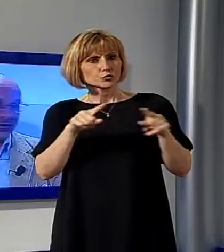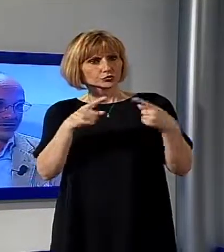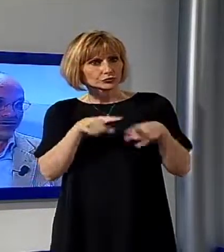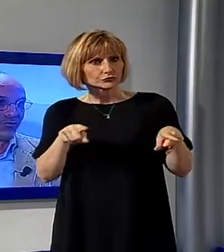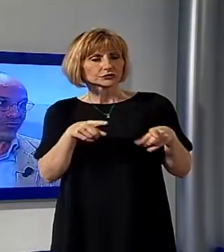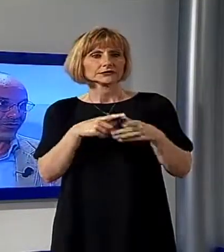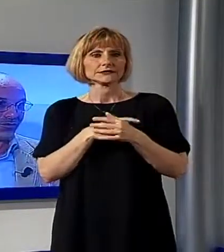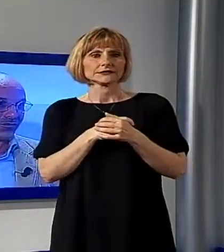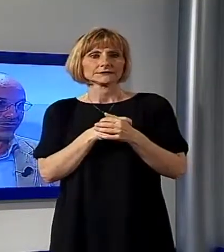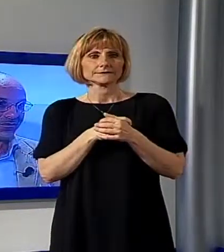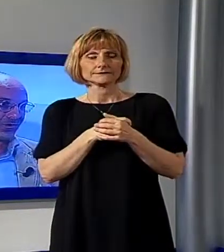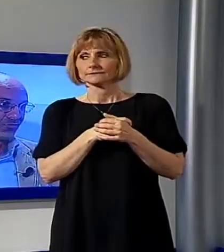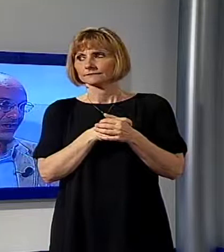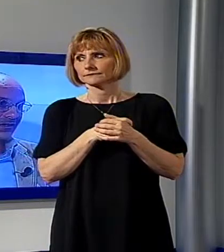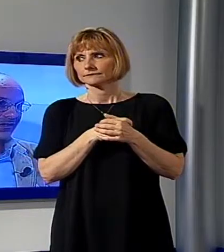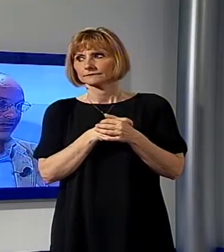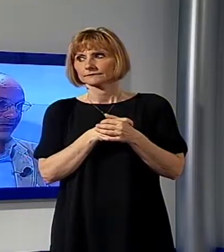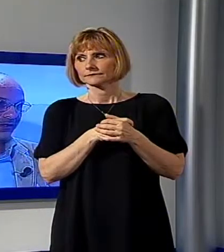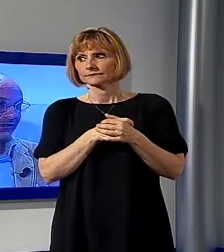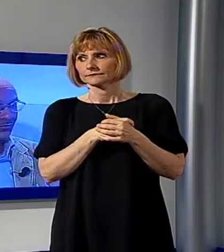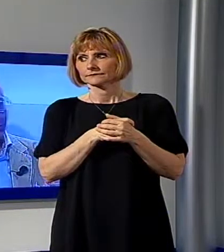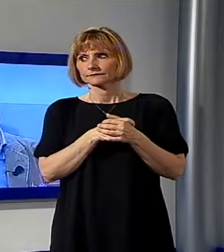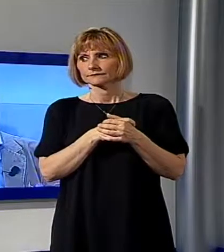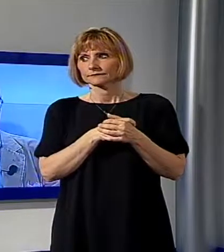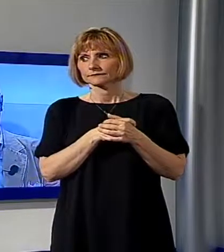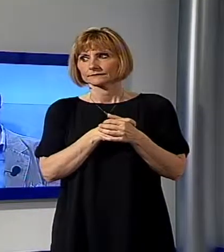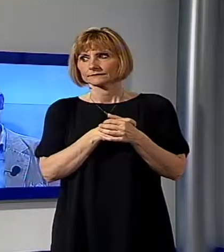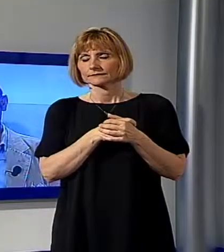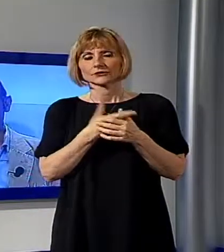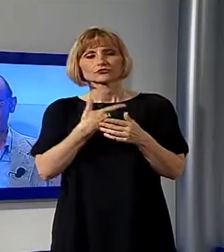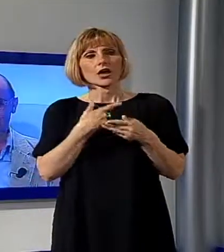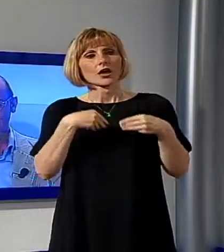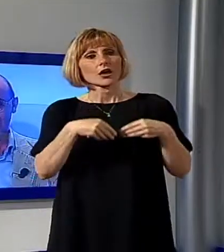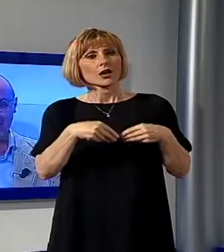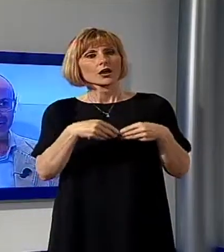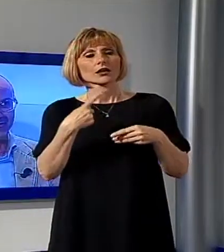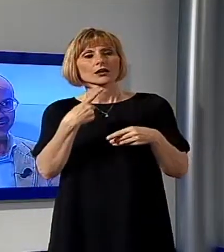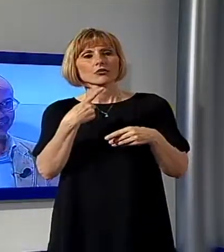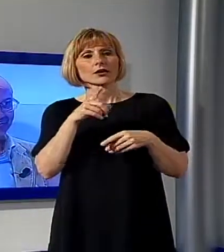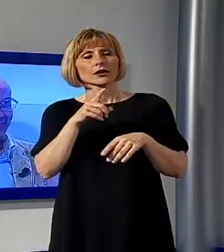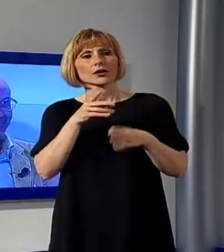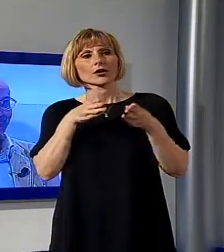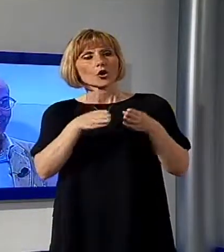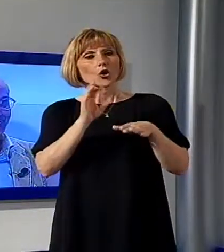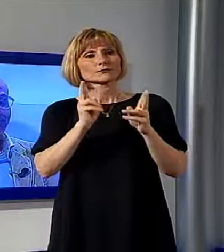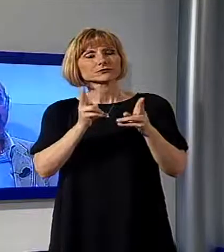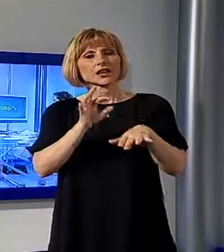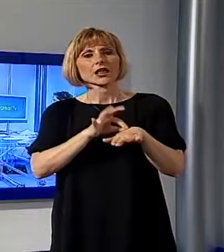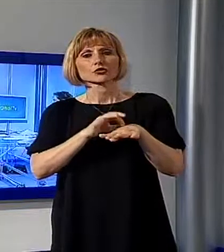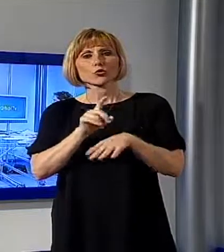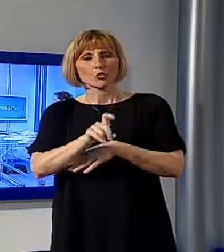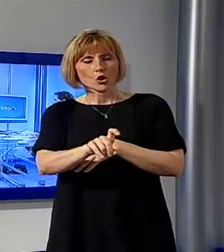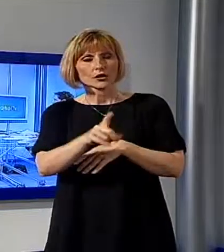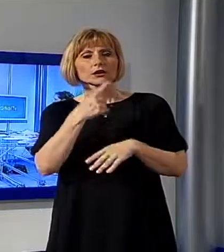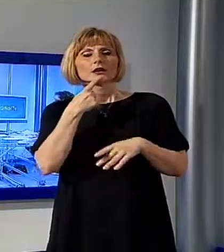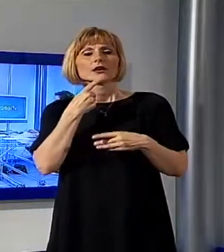musicisti donano i concerti nei reparti di oncologia pediatrica. La musica anche per stare meglio,